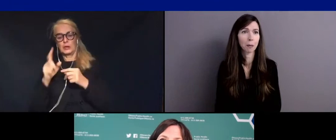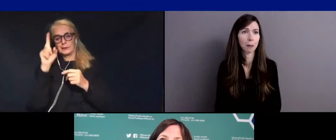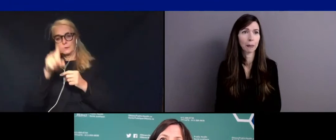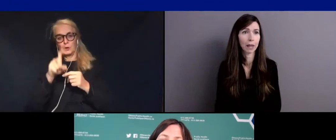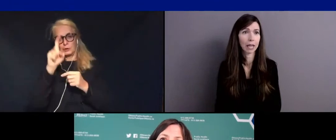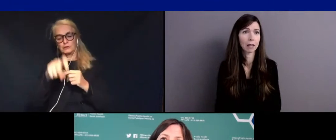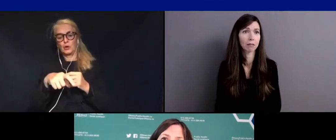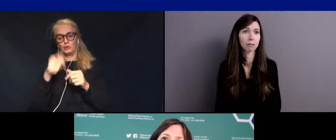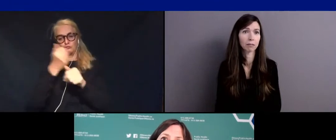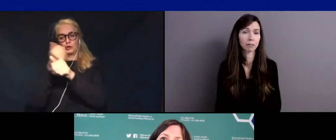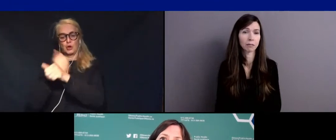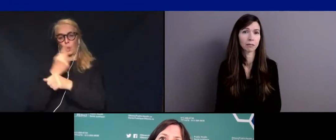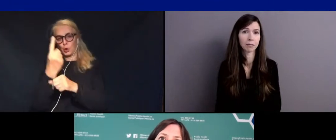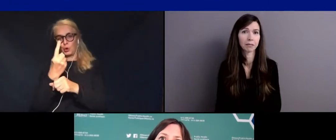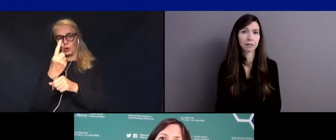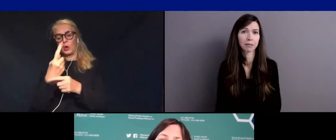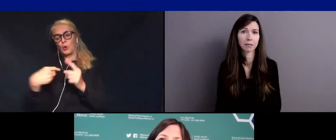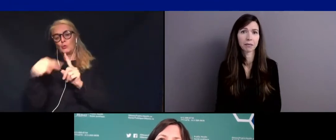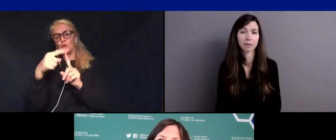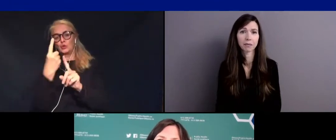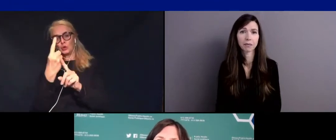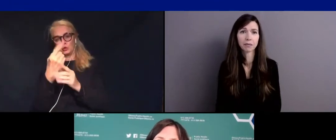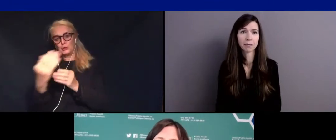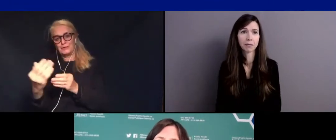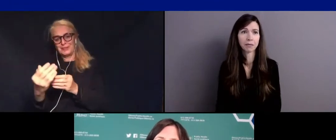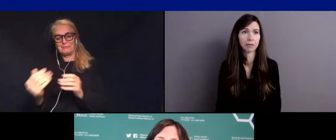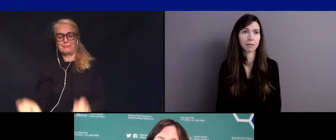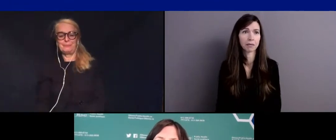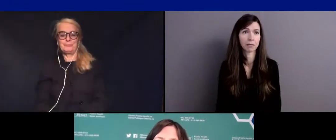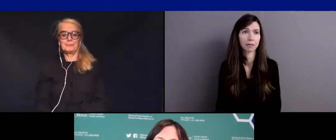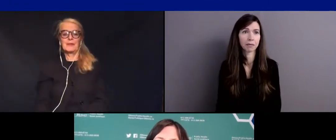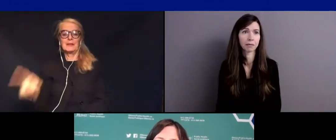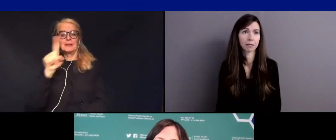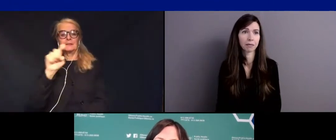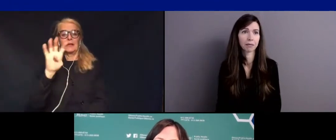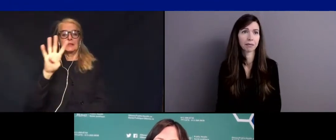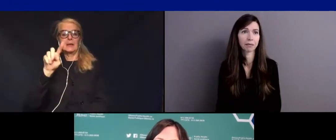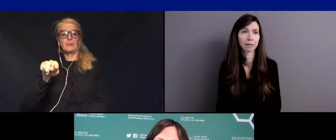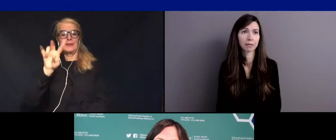suivi. Nous commençons d'entrée de jeu avec 104.7 Outaouais.